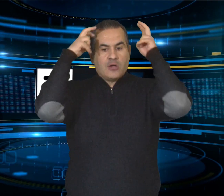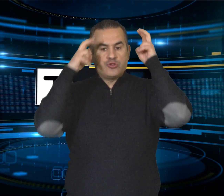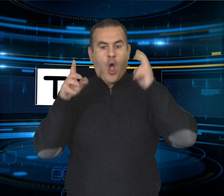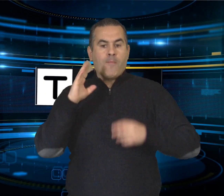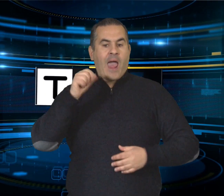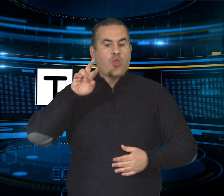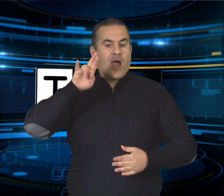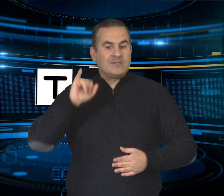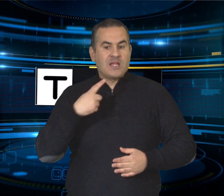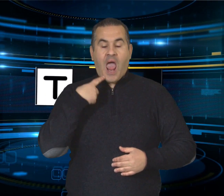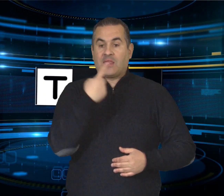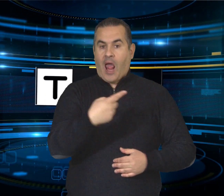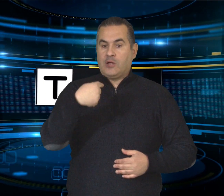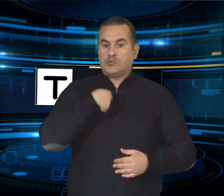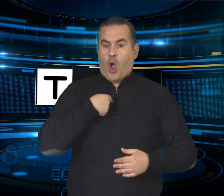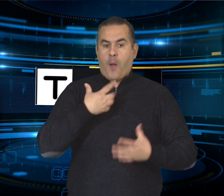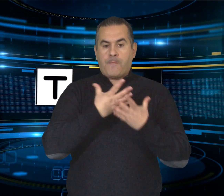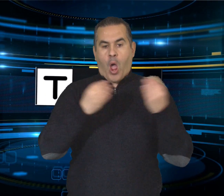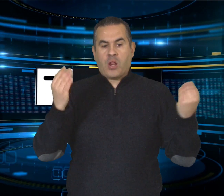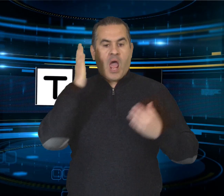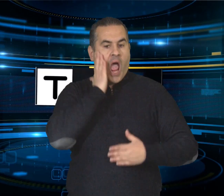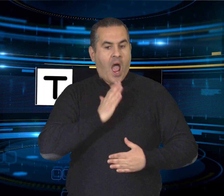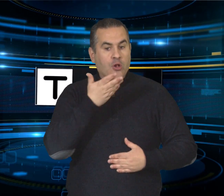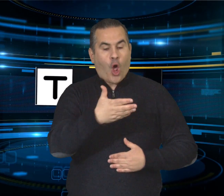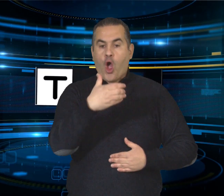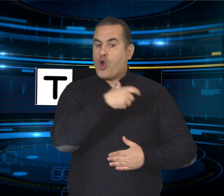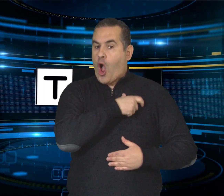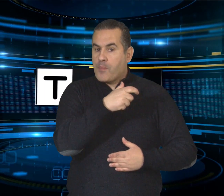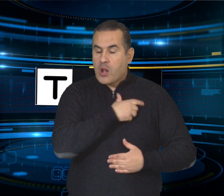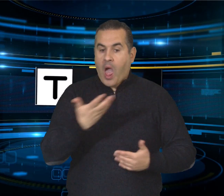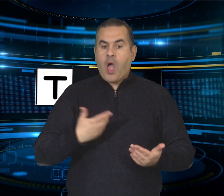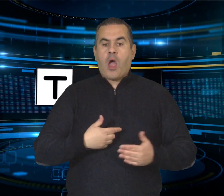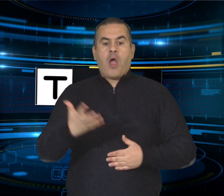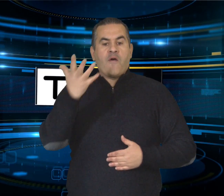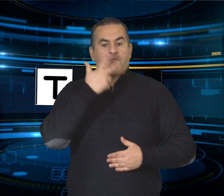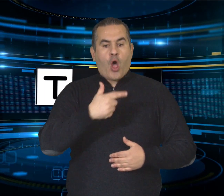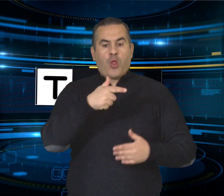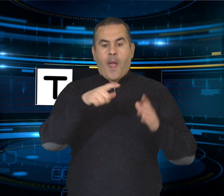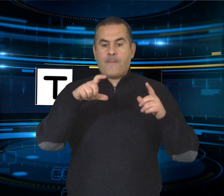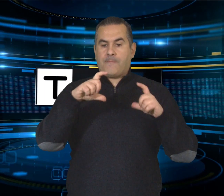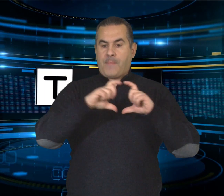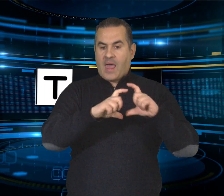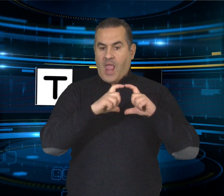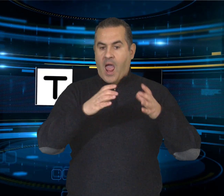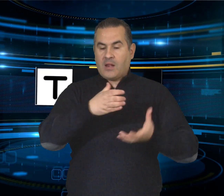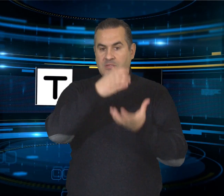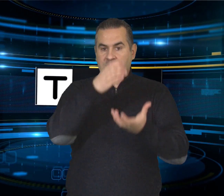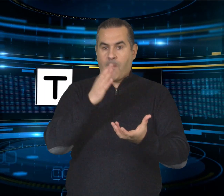sono sicuro che si è voluto dire grazie a quelle tante persone che quotidianamente si dedicano agli altri, operando nelle parrocchie, nelle opere di